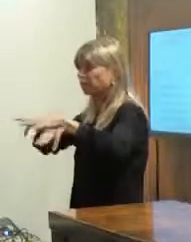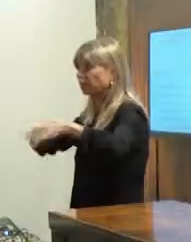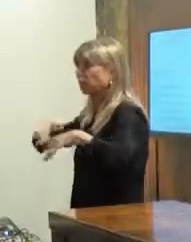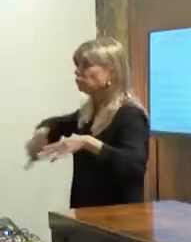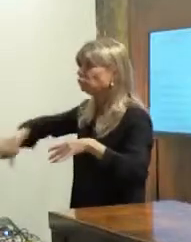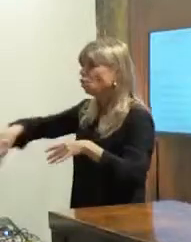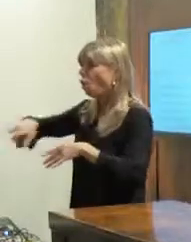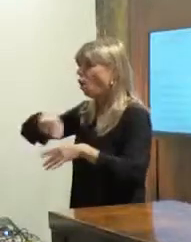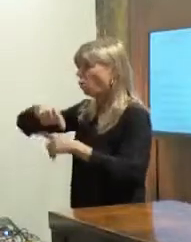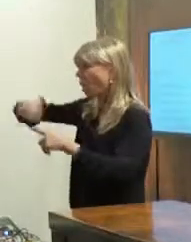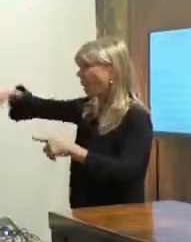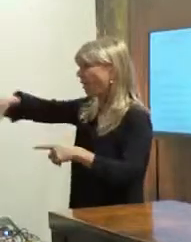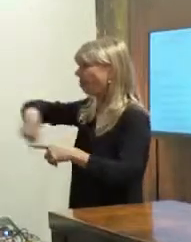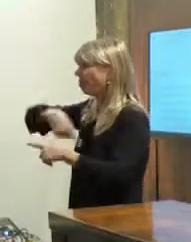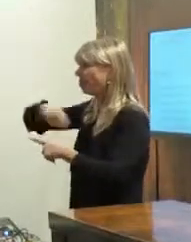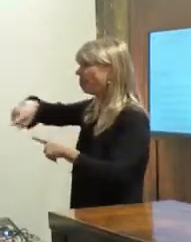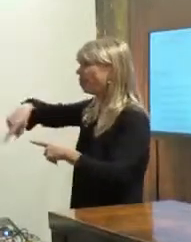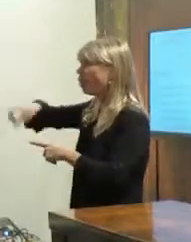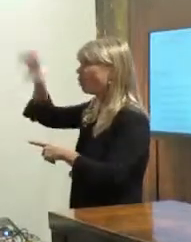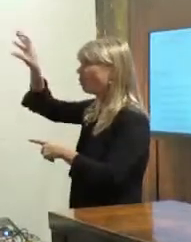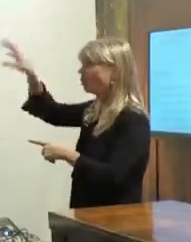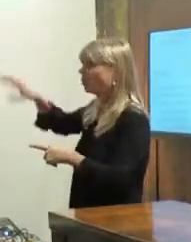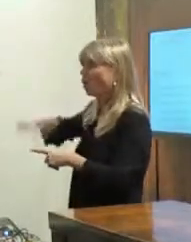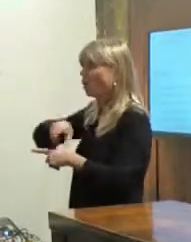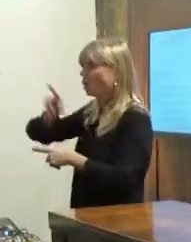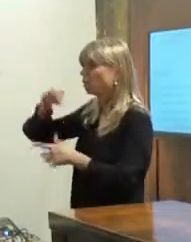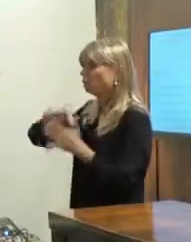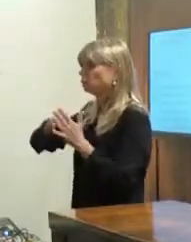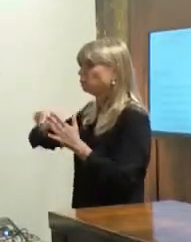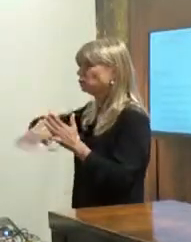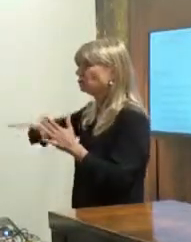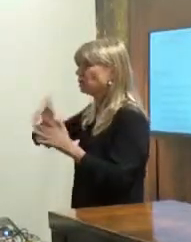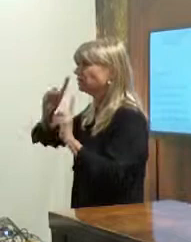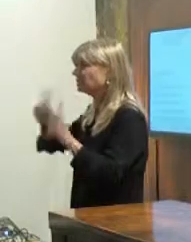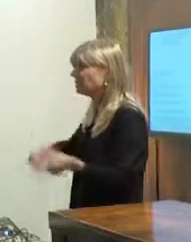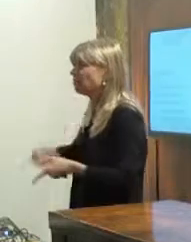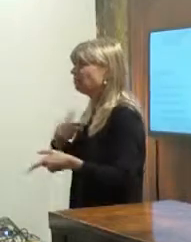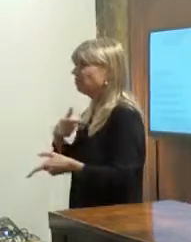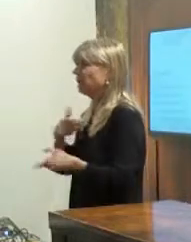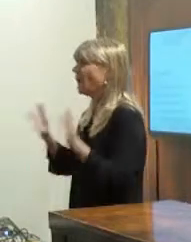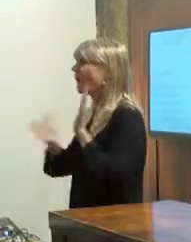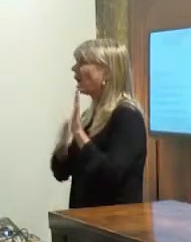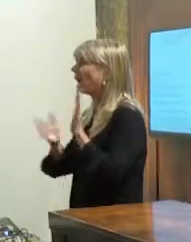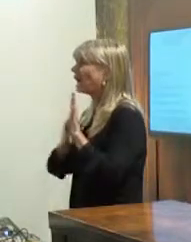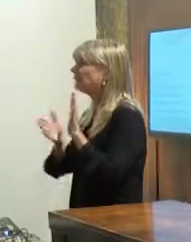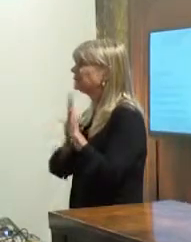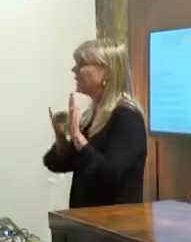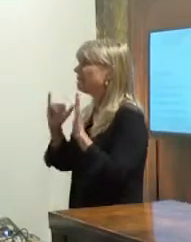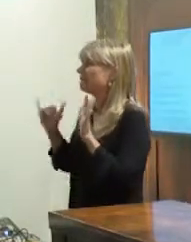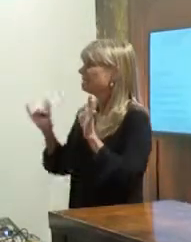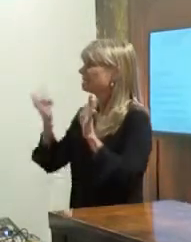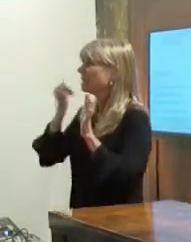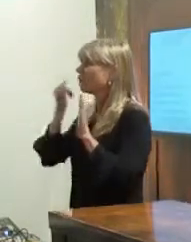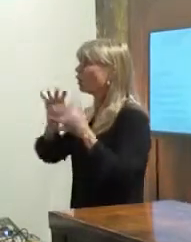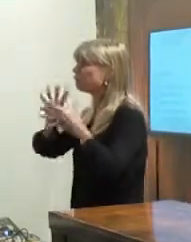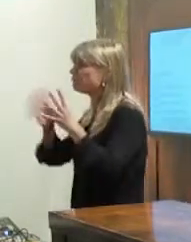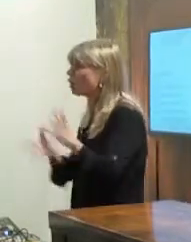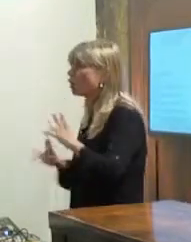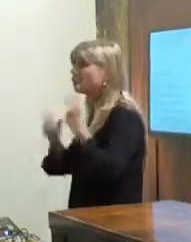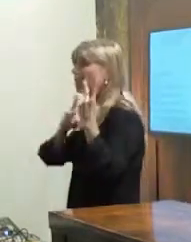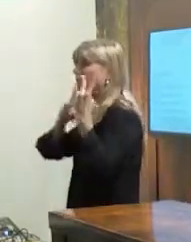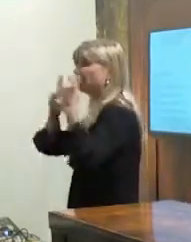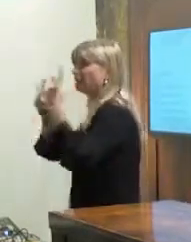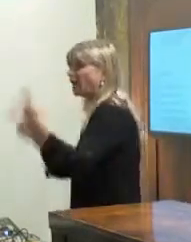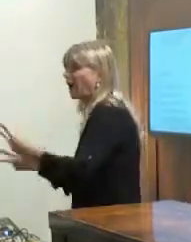el conurbano, el Gran Buenos Aires, que usan del subte, tenemos que garantizar que haya mejor accesibilidad para todos y para